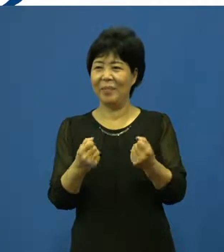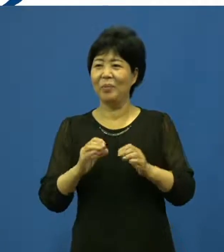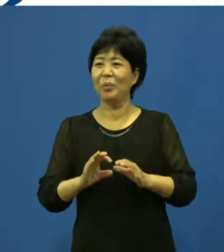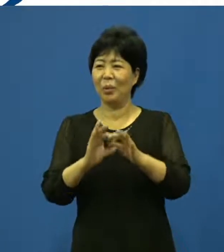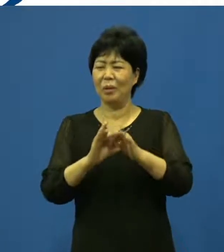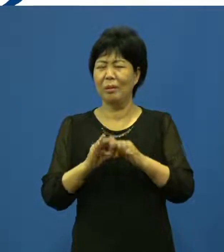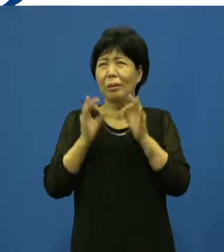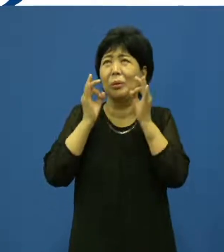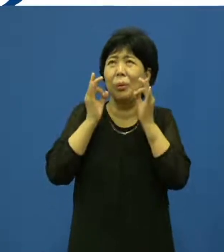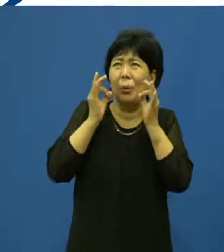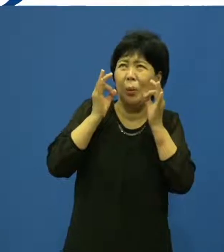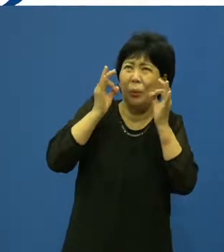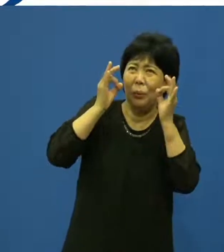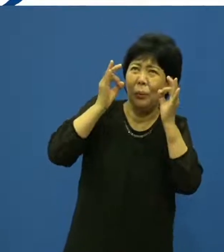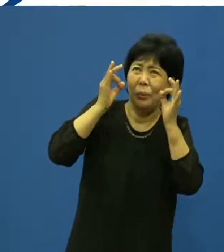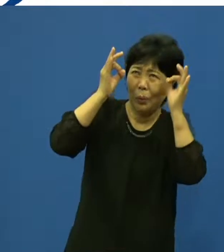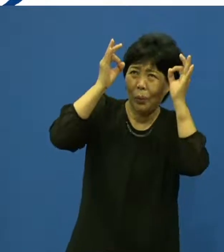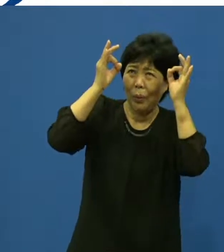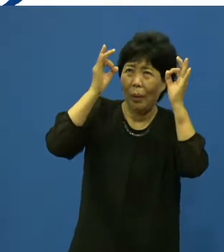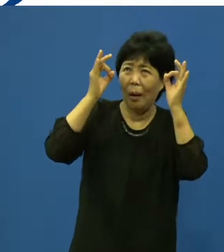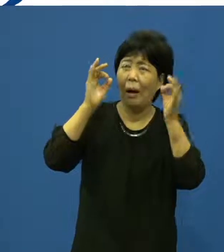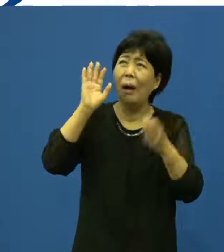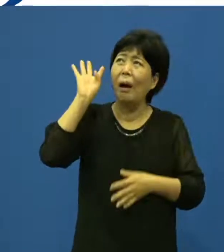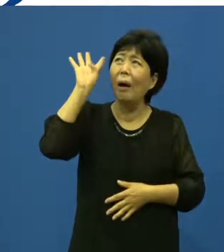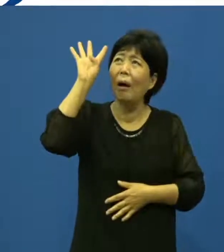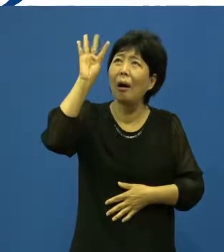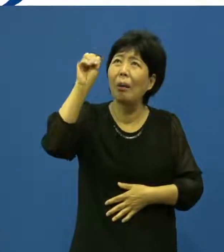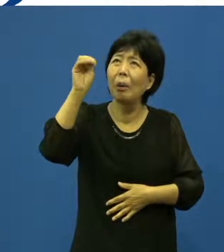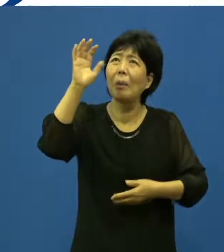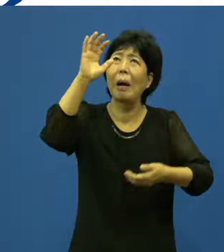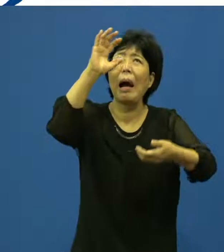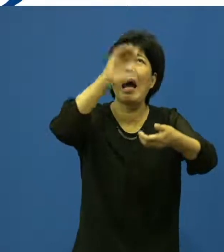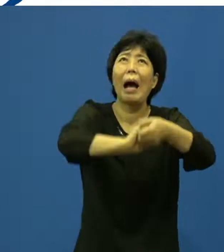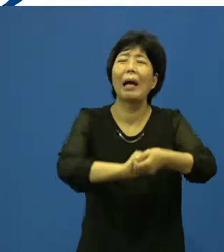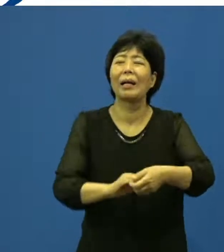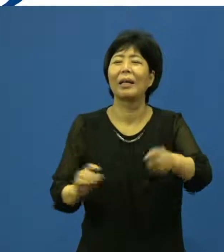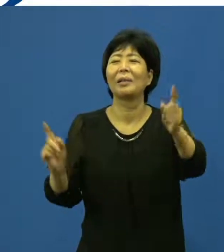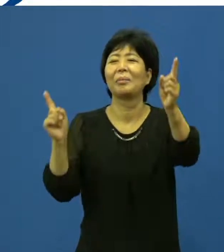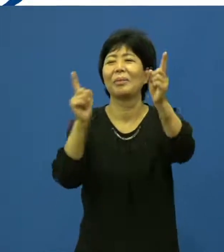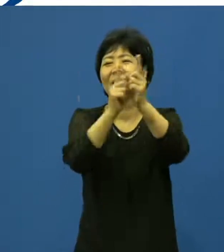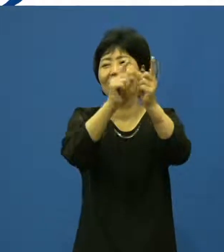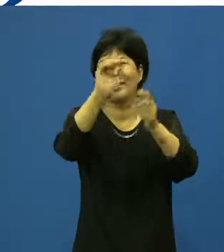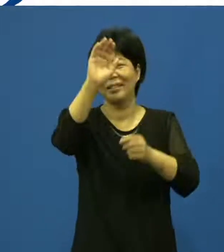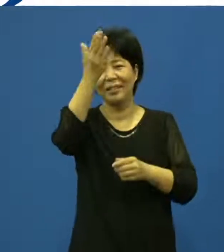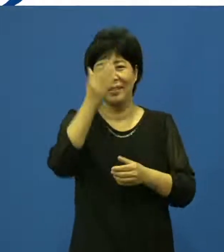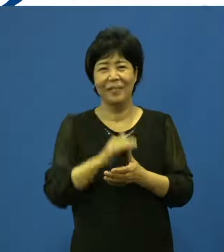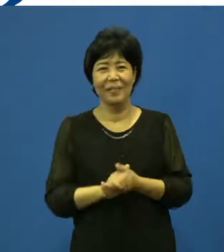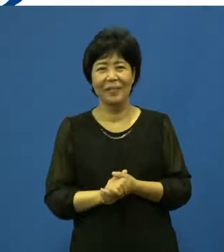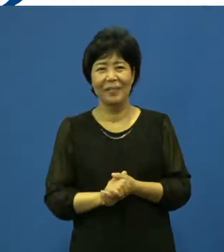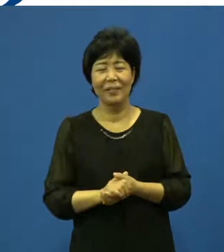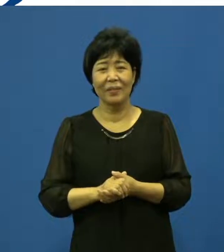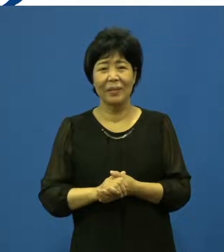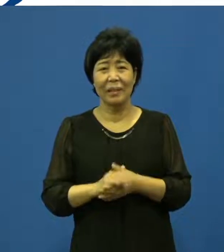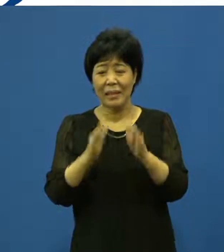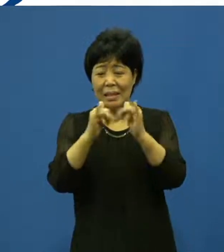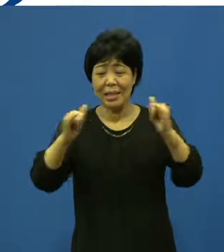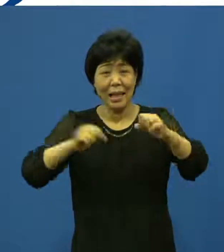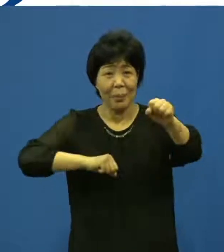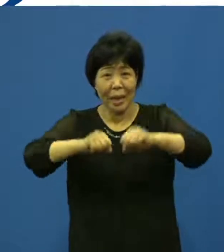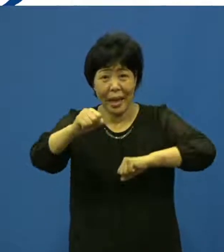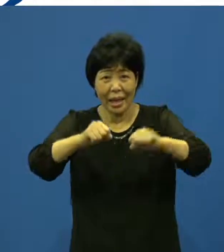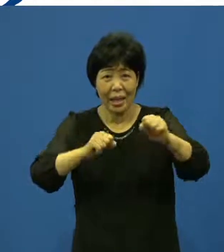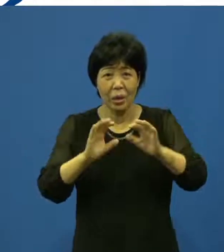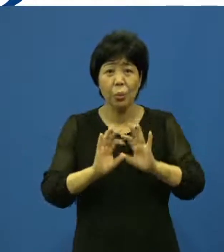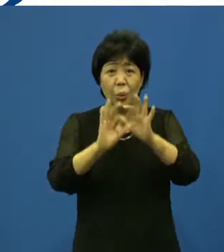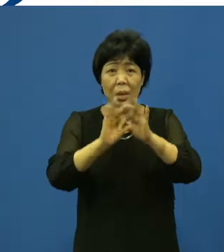그러나 얼마 못 가서 그 열심은 한계에 부딪히게 되어 있습니다. 우리의 어떤 행위로도 하나님을 만족시킬 수